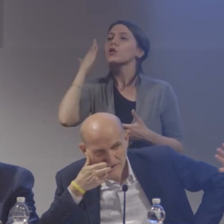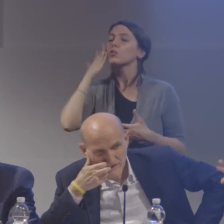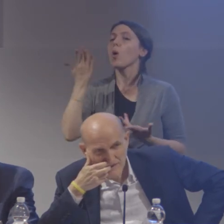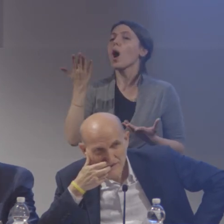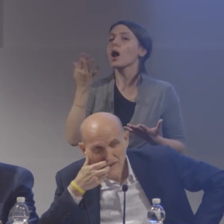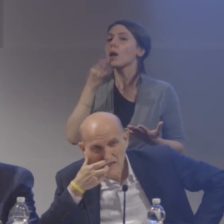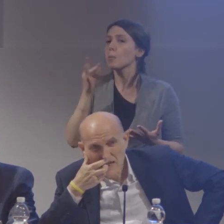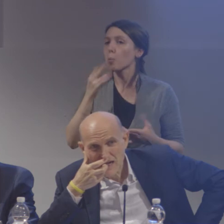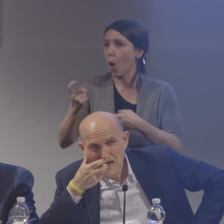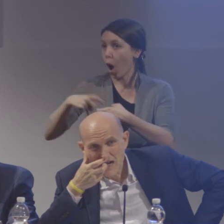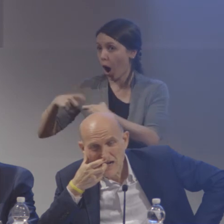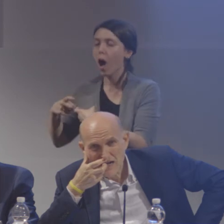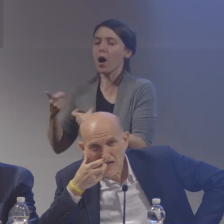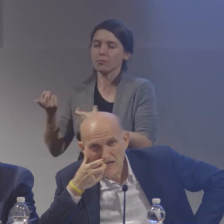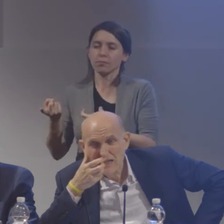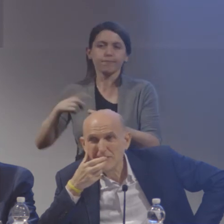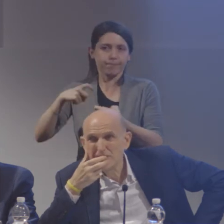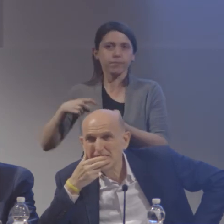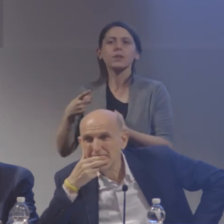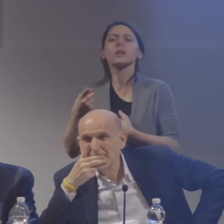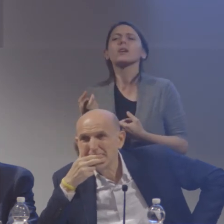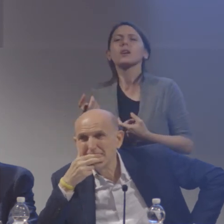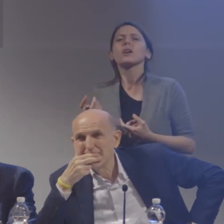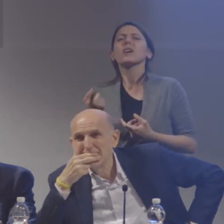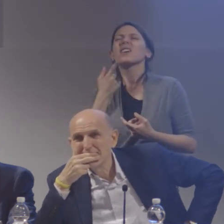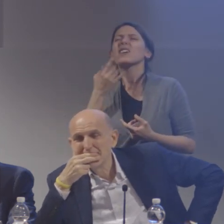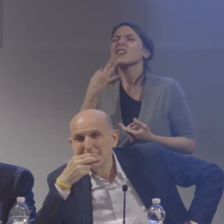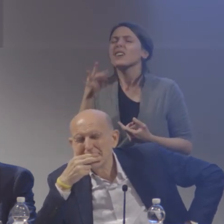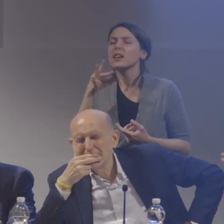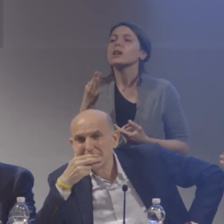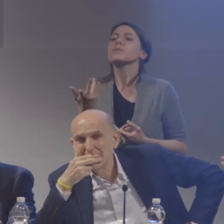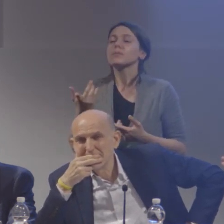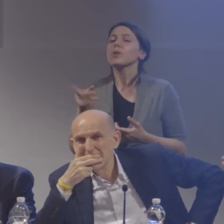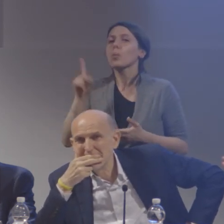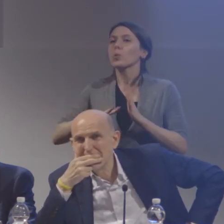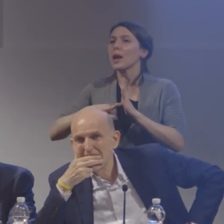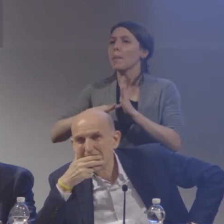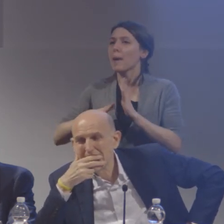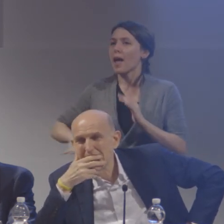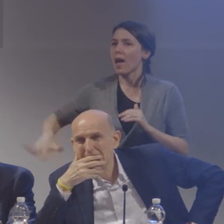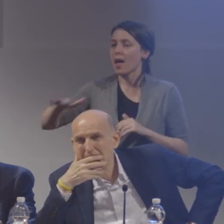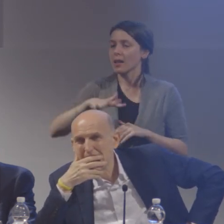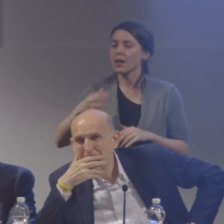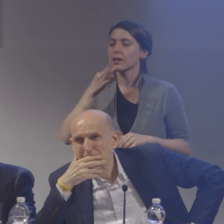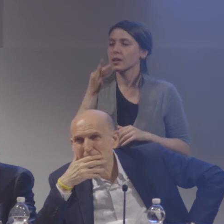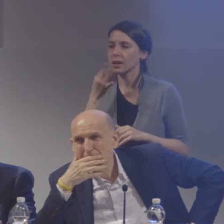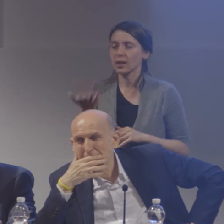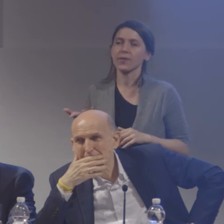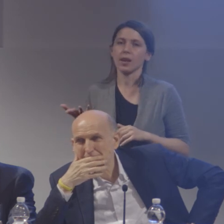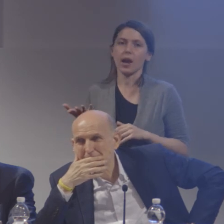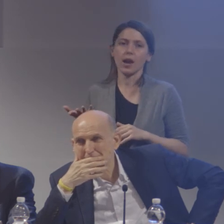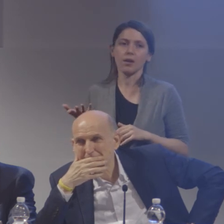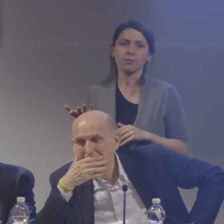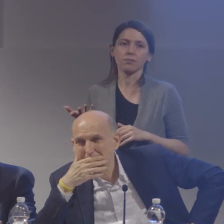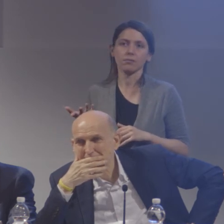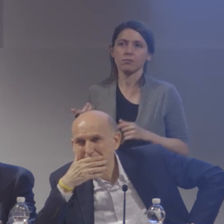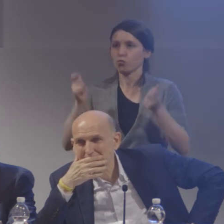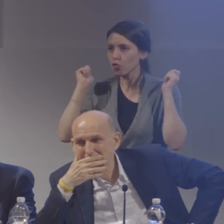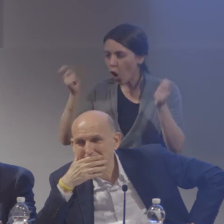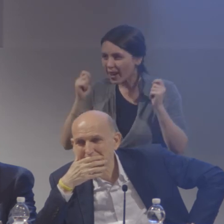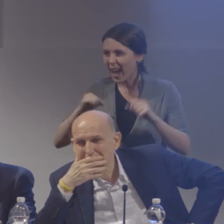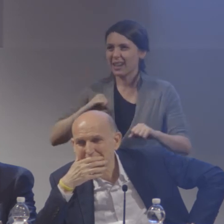di collegarsi, facendo parlare anche i media, direttori di giornali